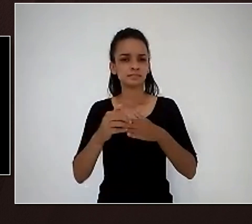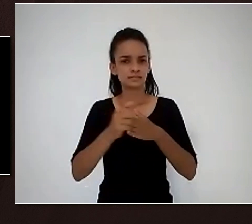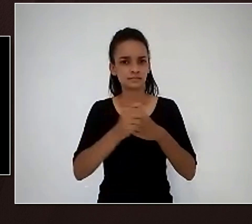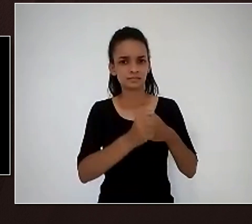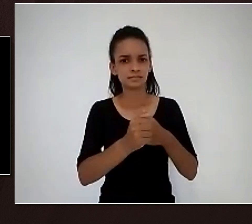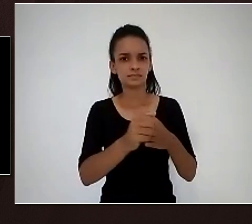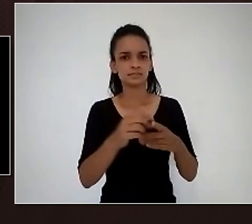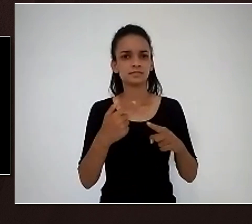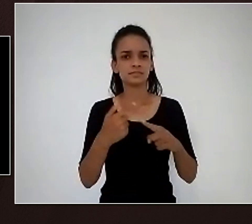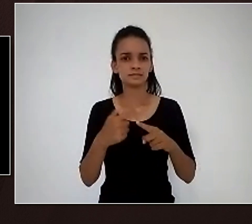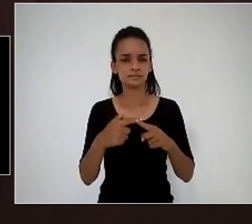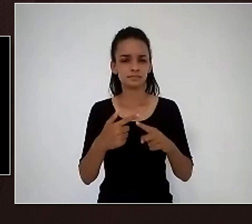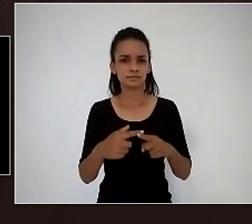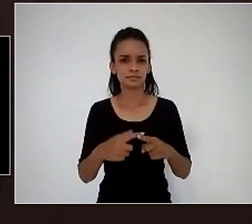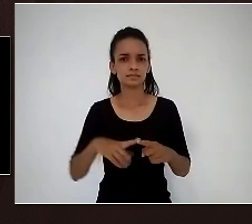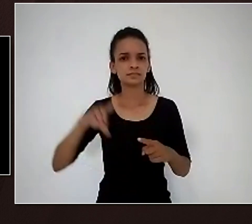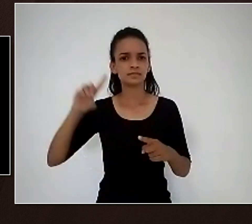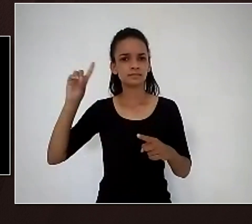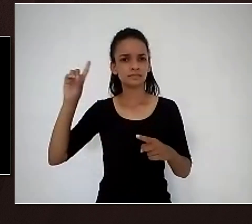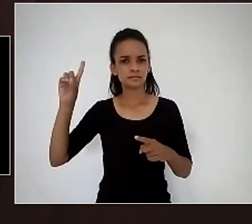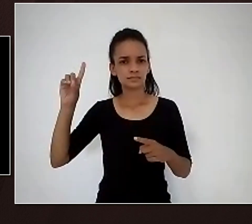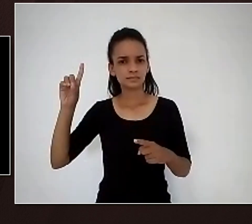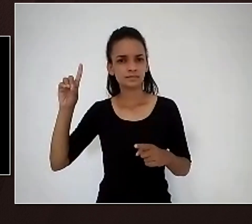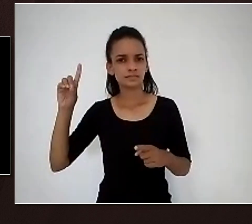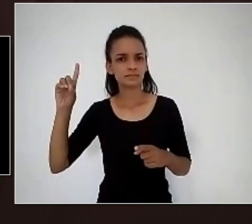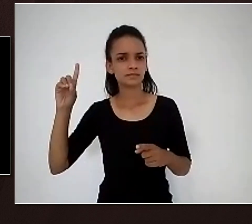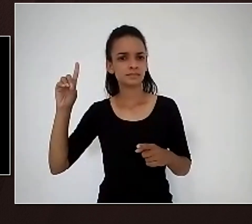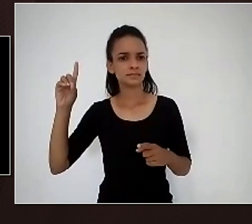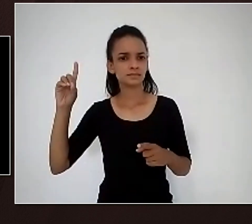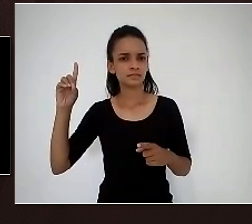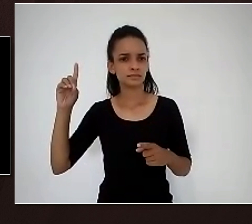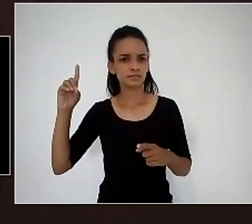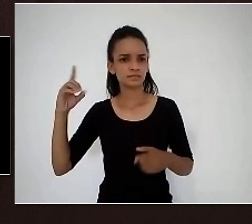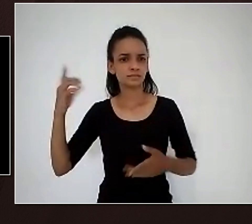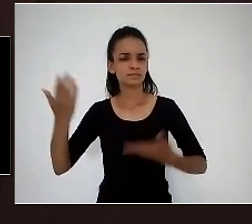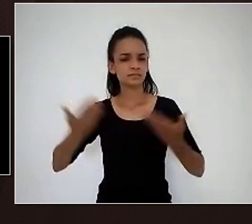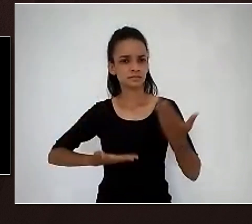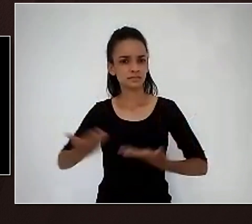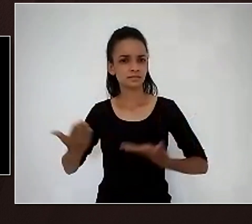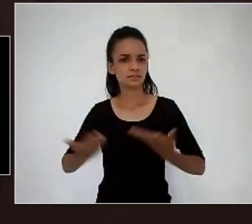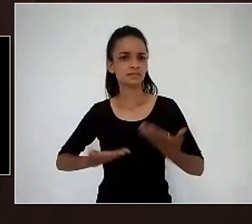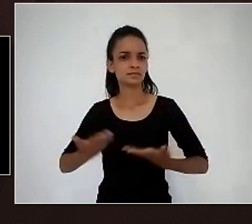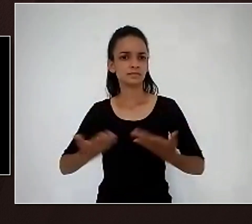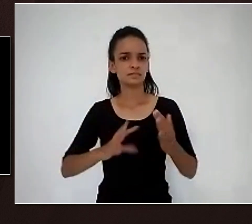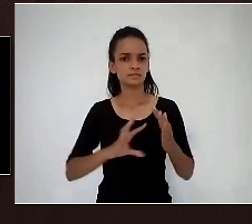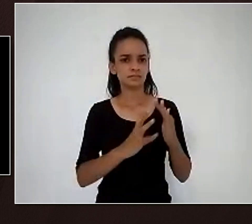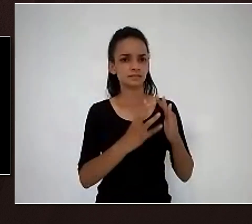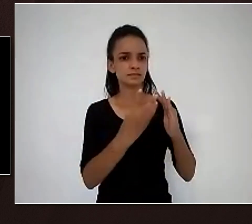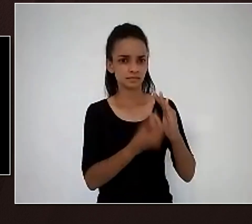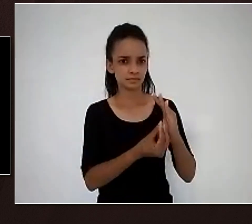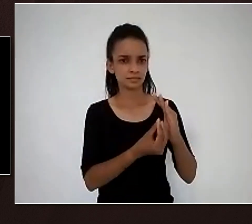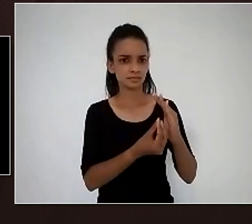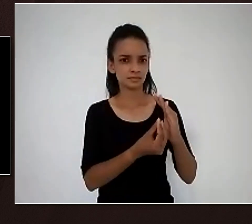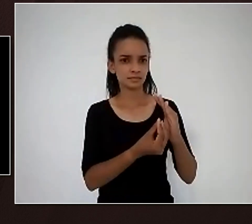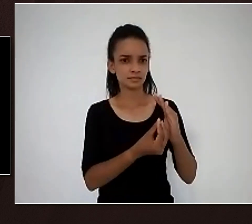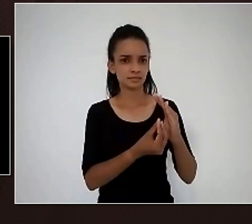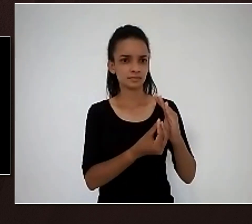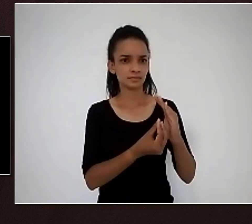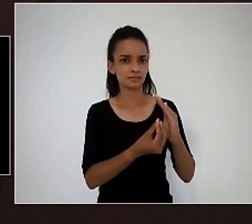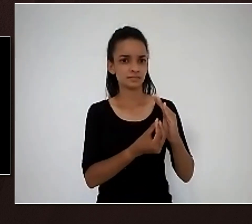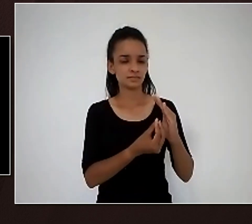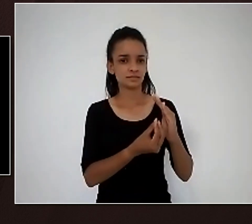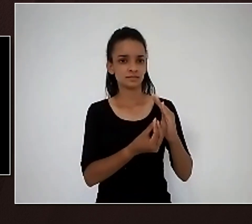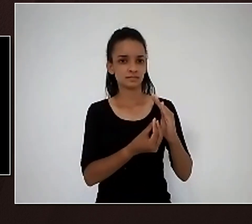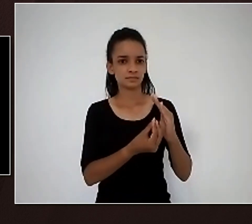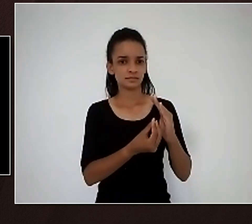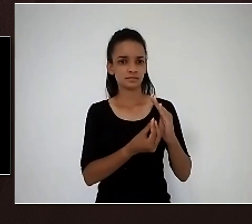la iglesia, todo lo que en lo que servimos también, ¿no?, tenemos que, el origen tiene que ser el amor, y ese amor